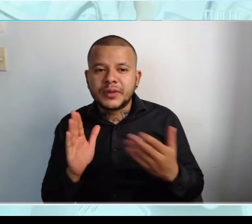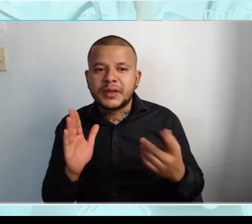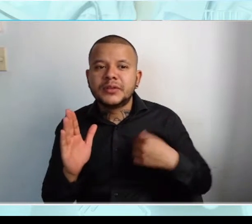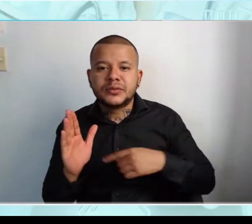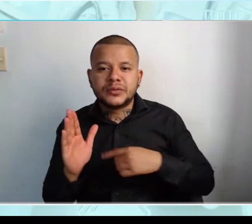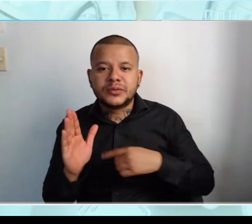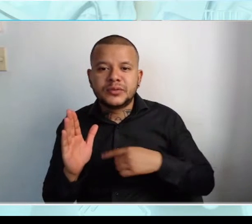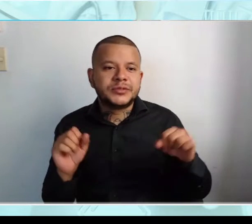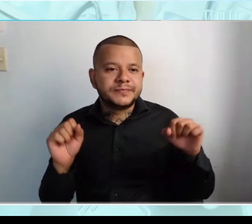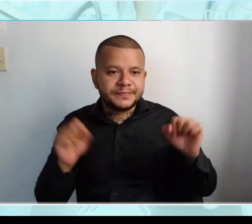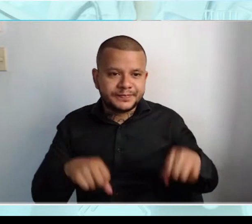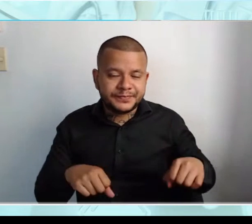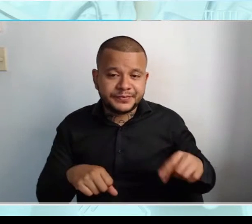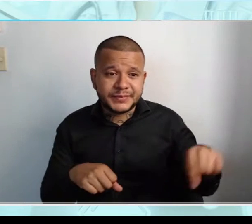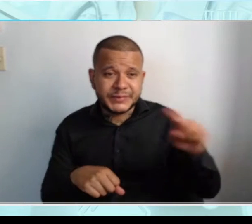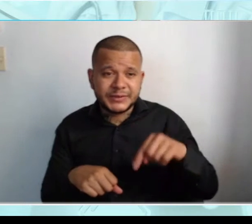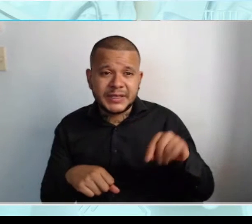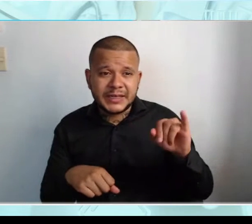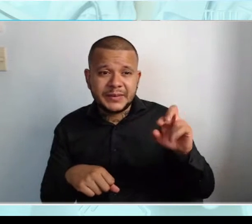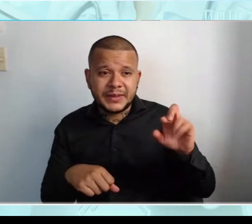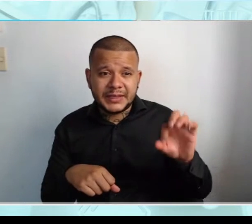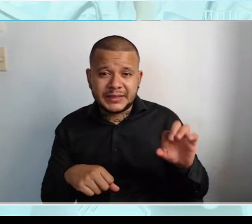autorizábamos a esas 6 IPS